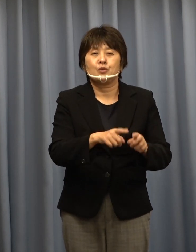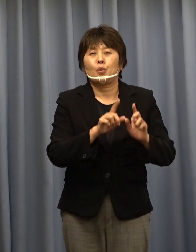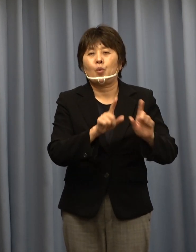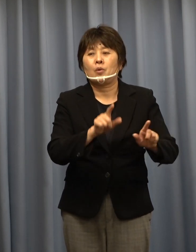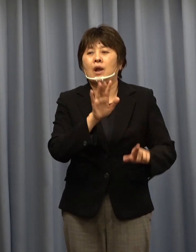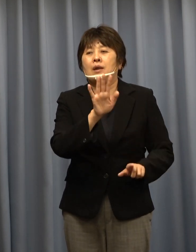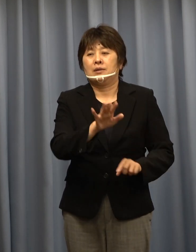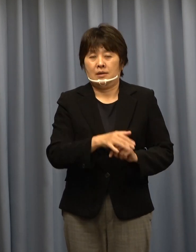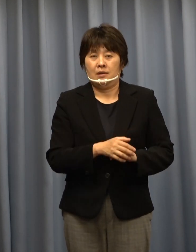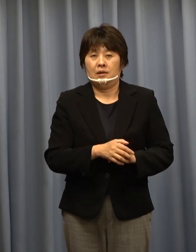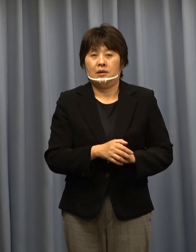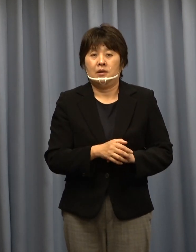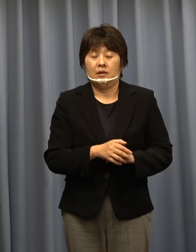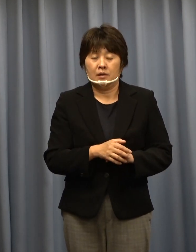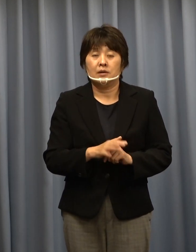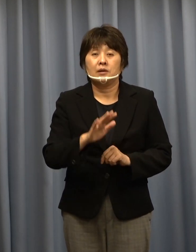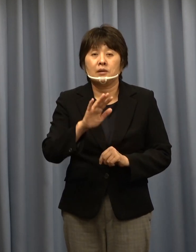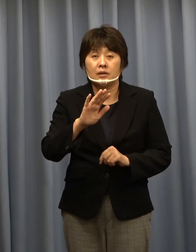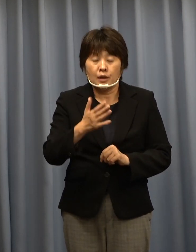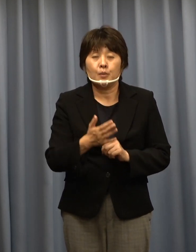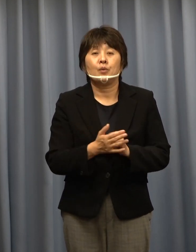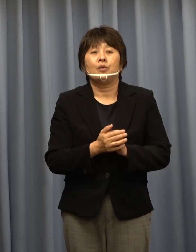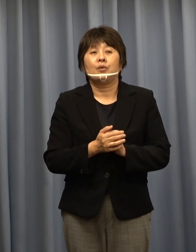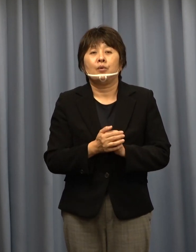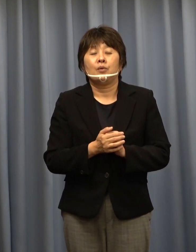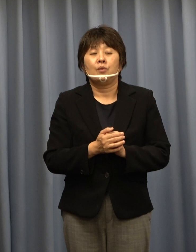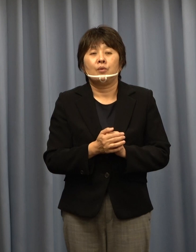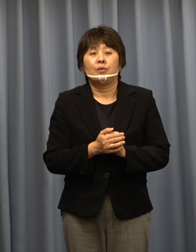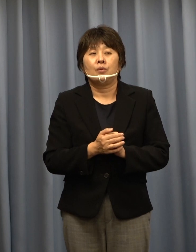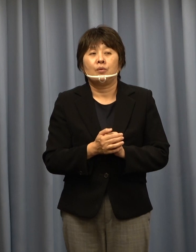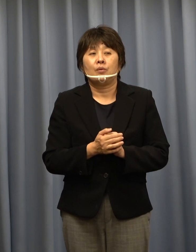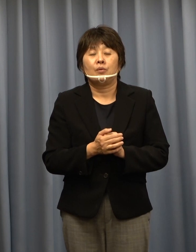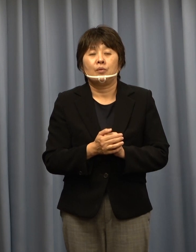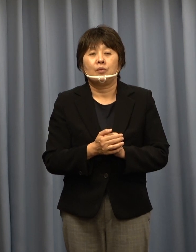ただ、さはさりながら、それぞれの